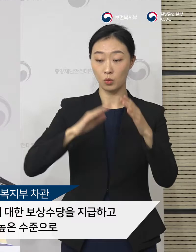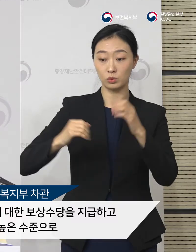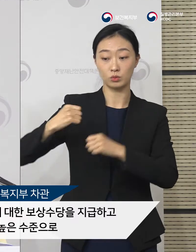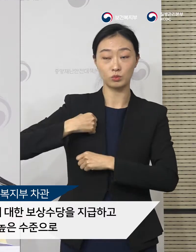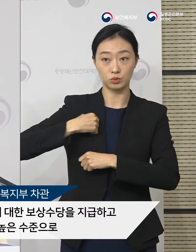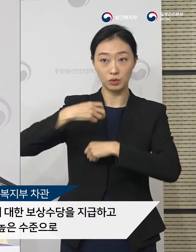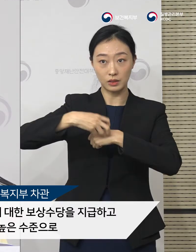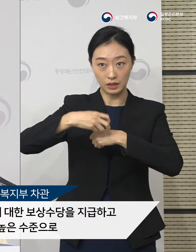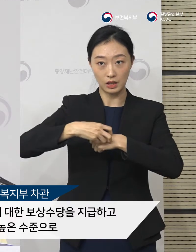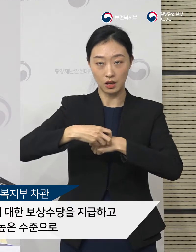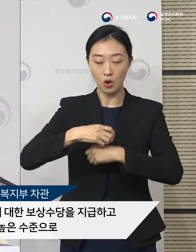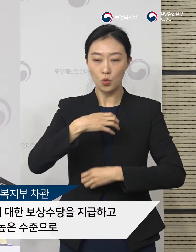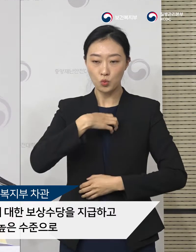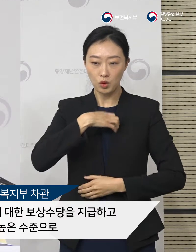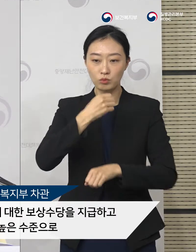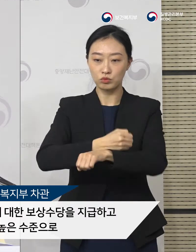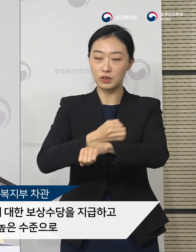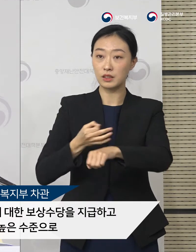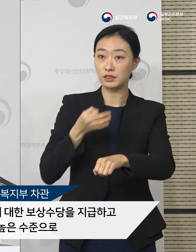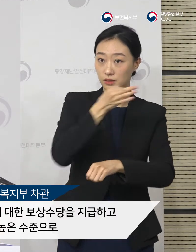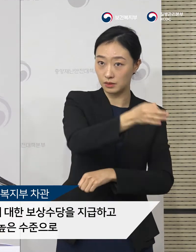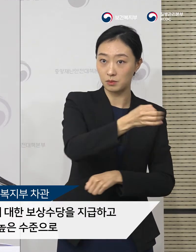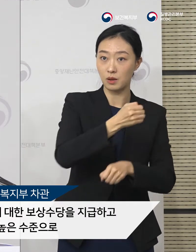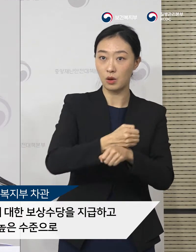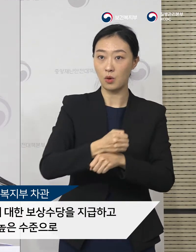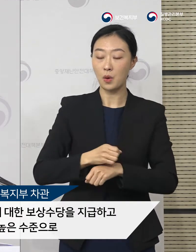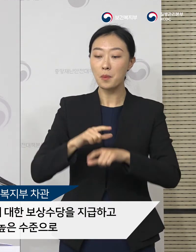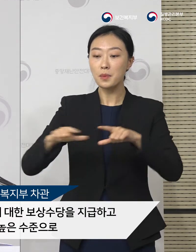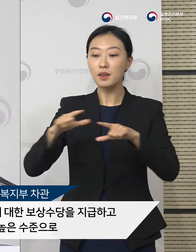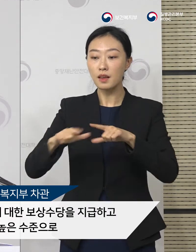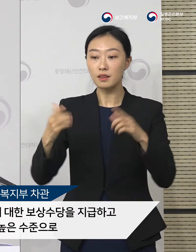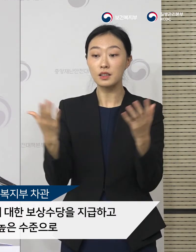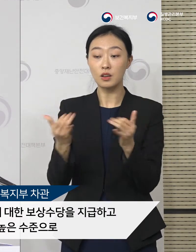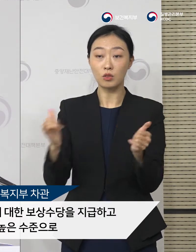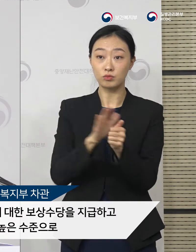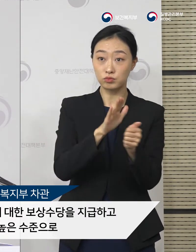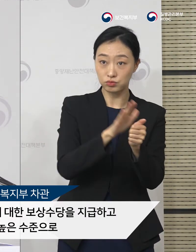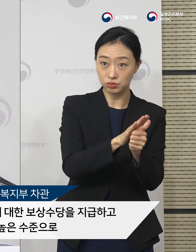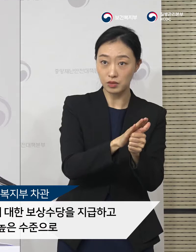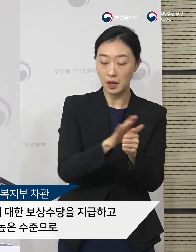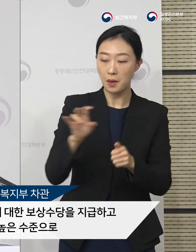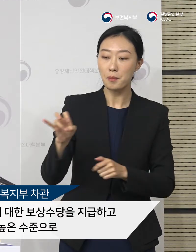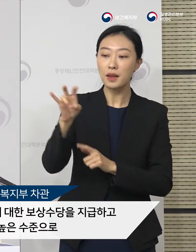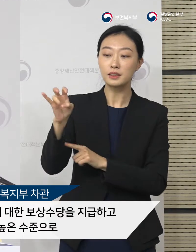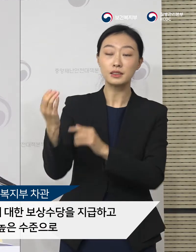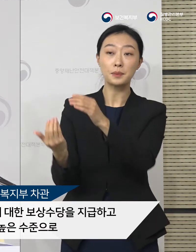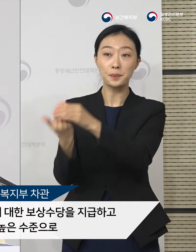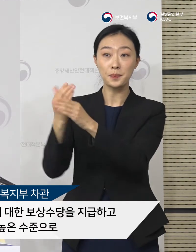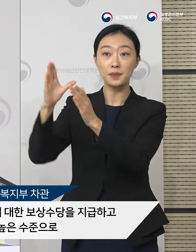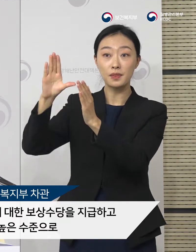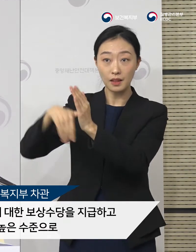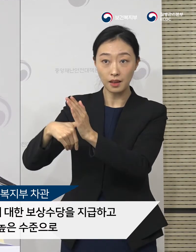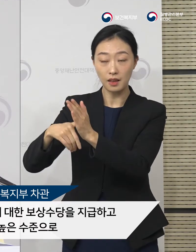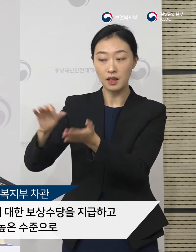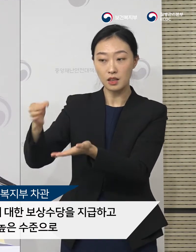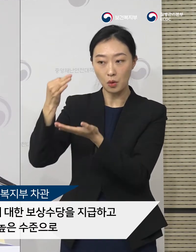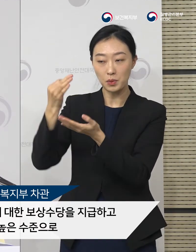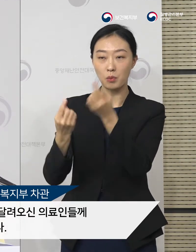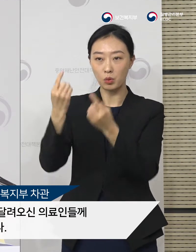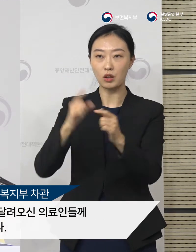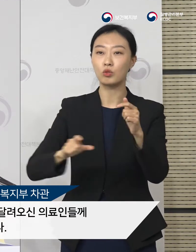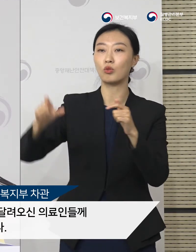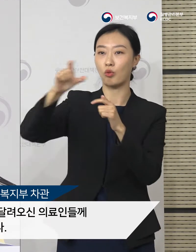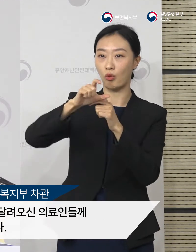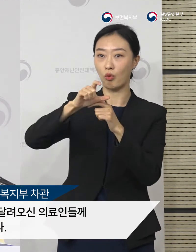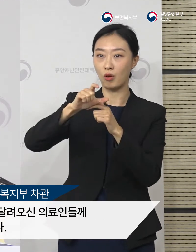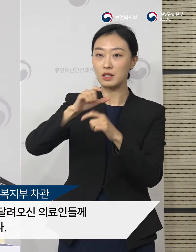위험에 대한 보상수당을 지급하고 민간 인력에 대해서는 메르스 당시의 인건비보다 높은 수준으로